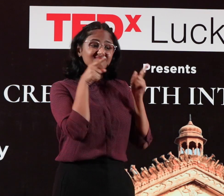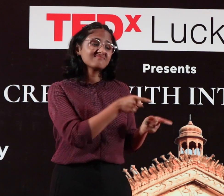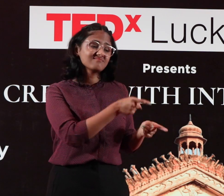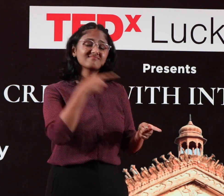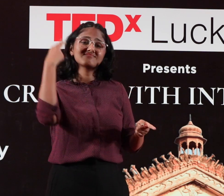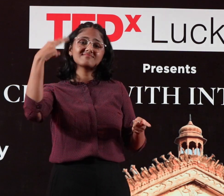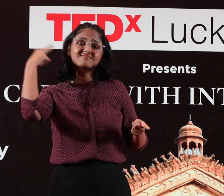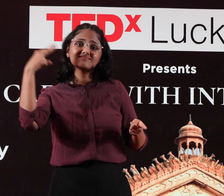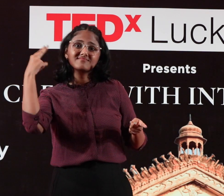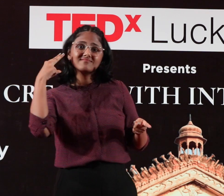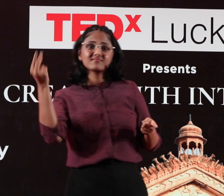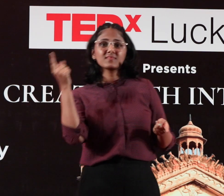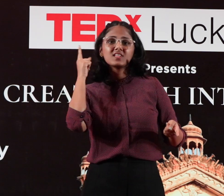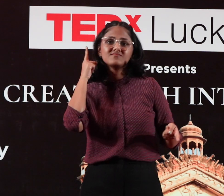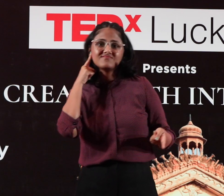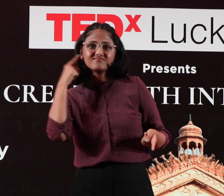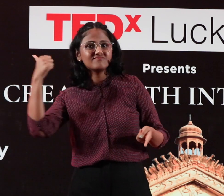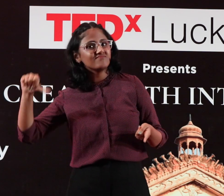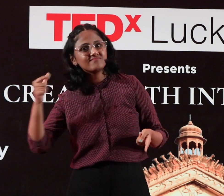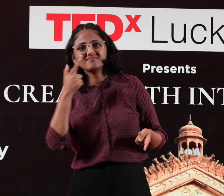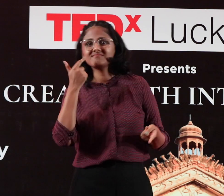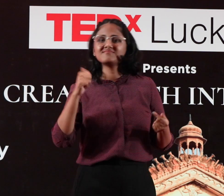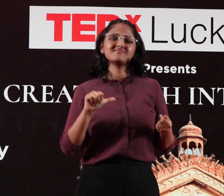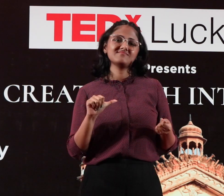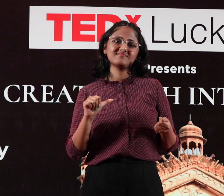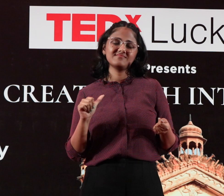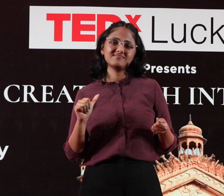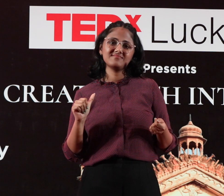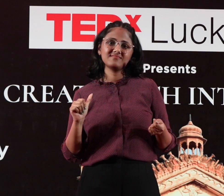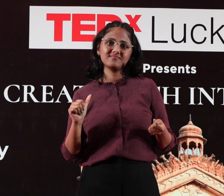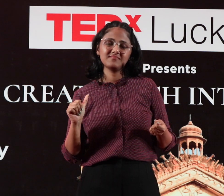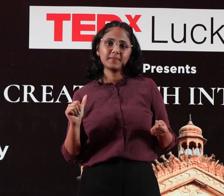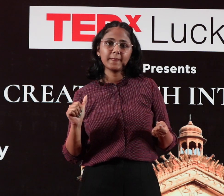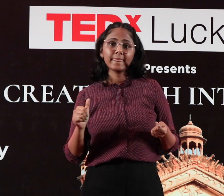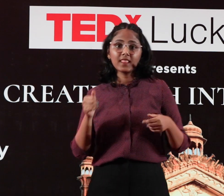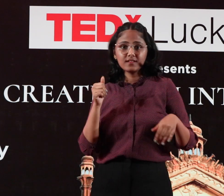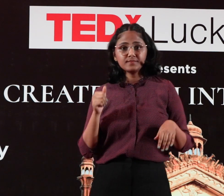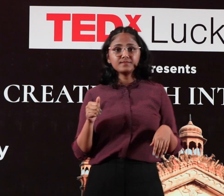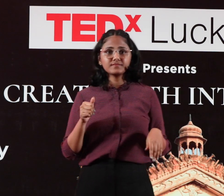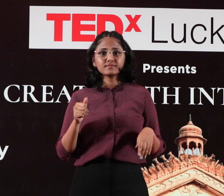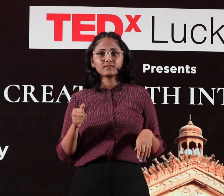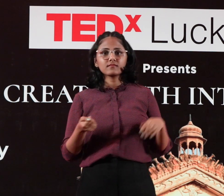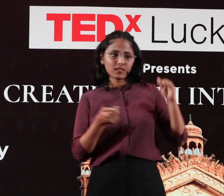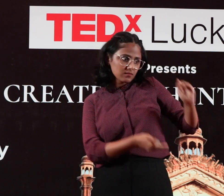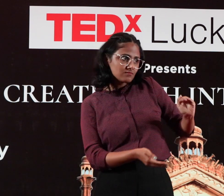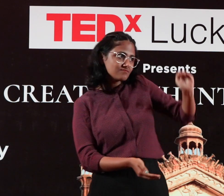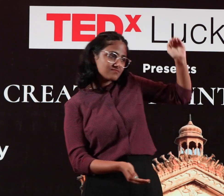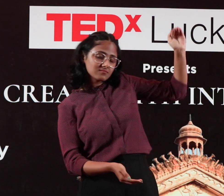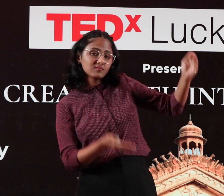के सुनने के साथ साथ बोलने की क्षमता भी चली जाती है। और बच्चा जब बड़ा हो जाता है, स्कूल जाने की उम्र आ जाती